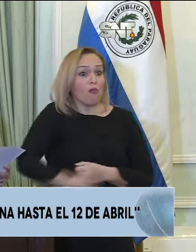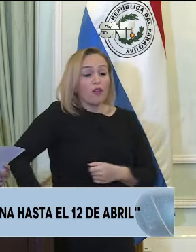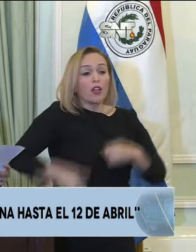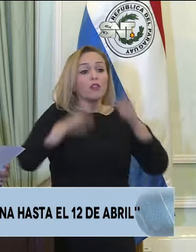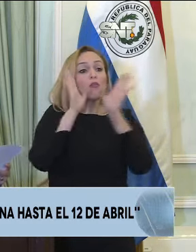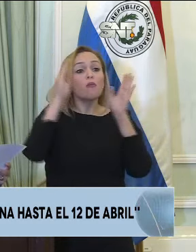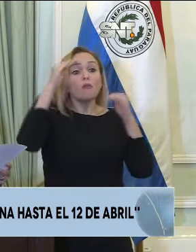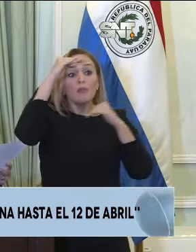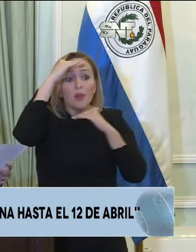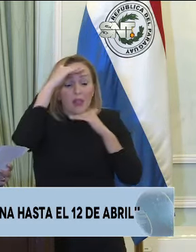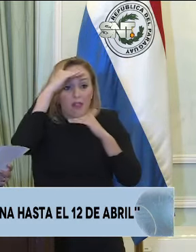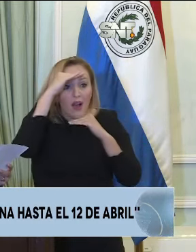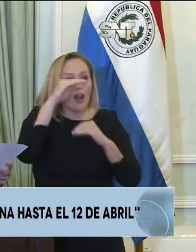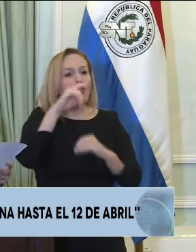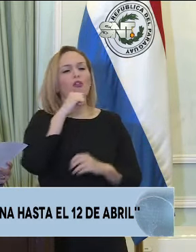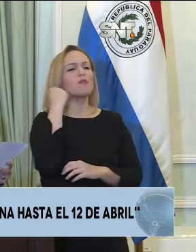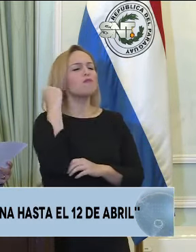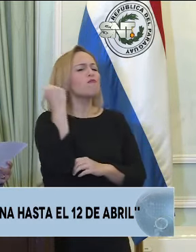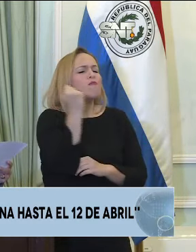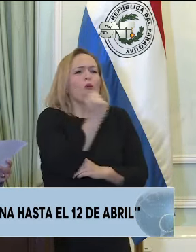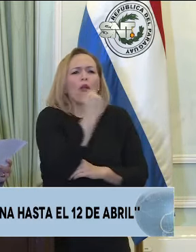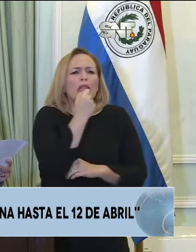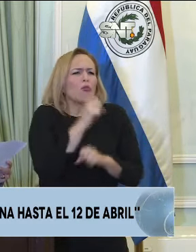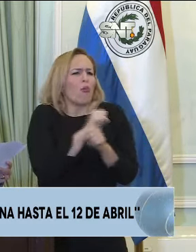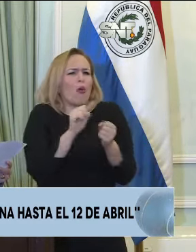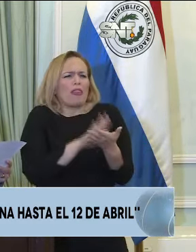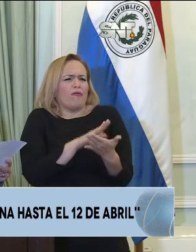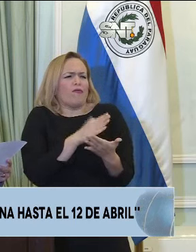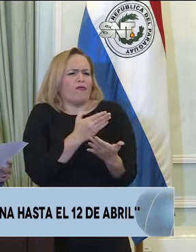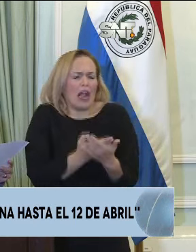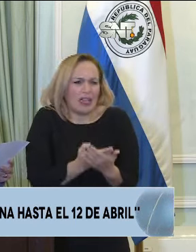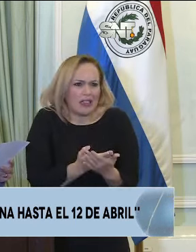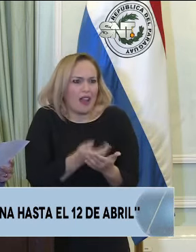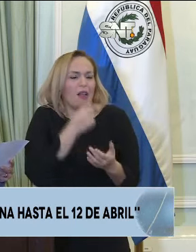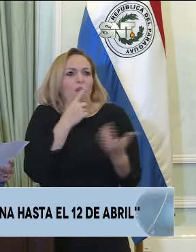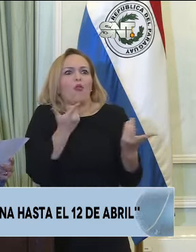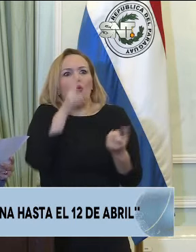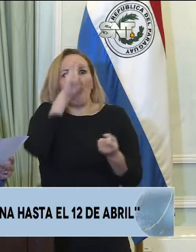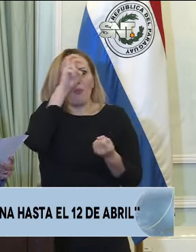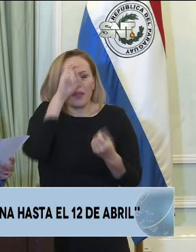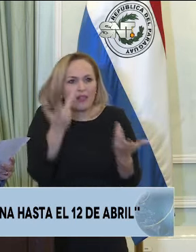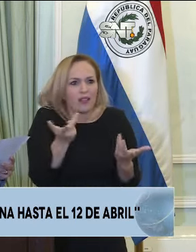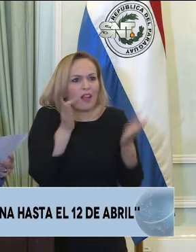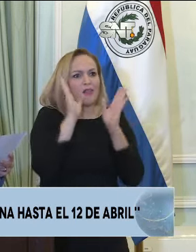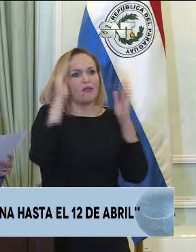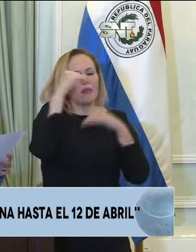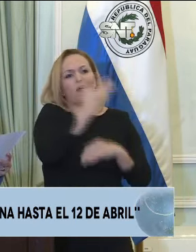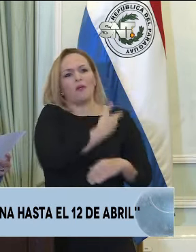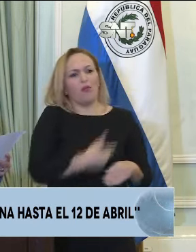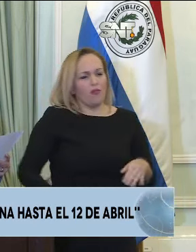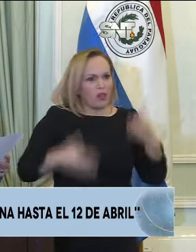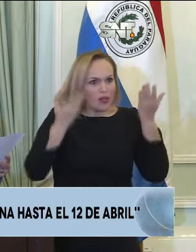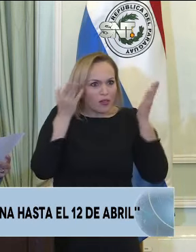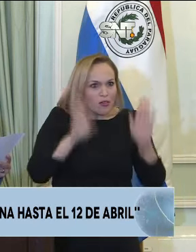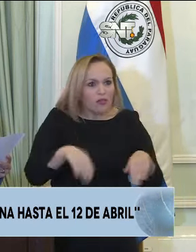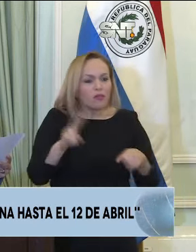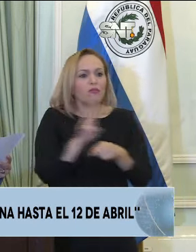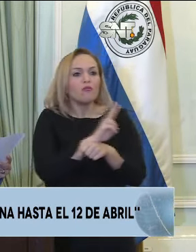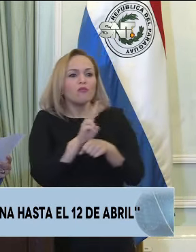para la prestación de servicios imprescindibles, servicios de salud públicos y privados, servicios de mantenimiento